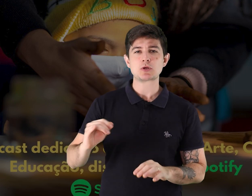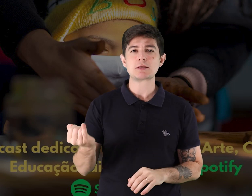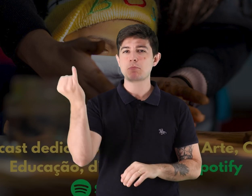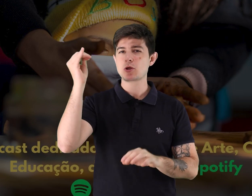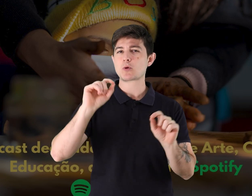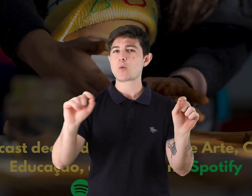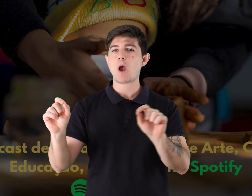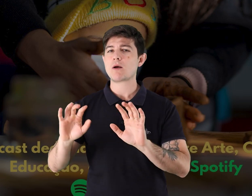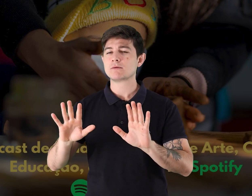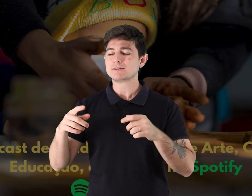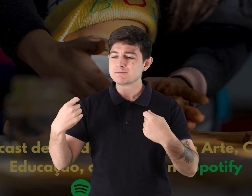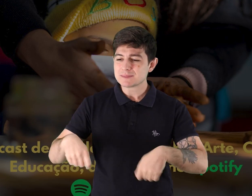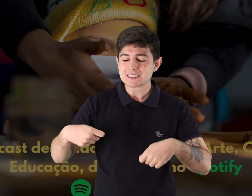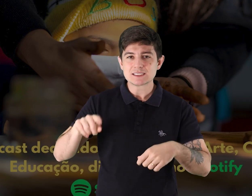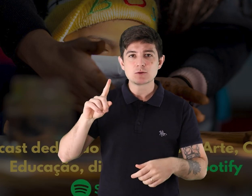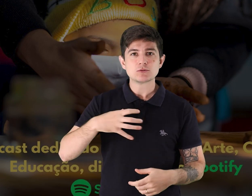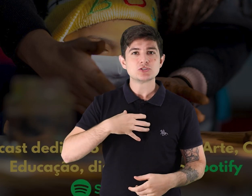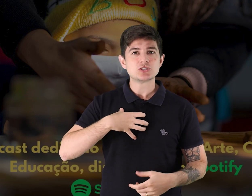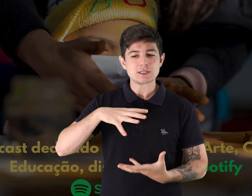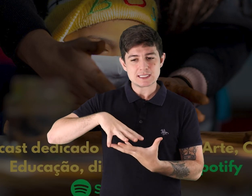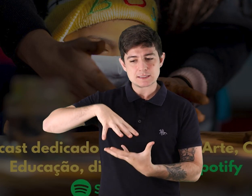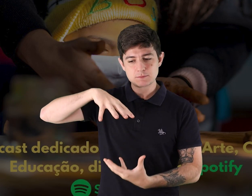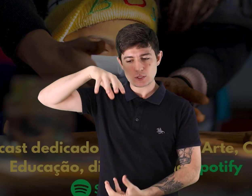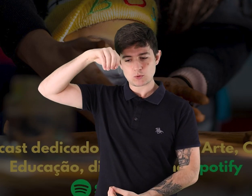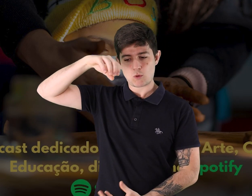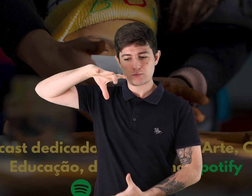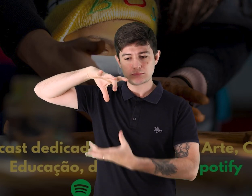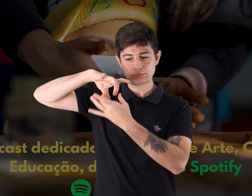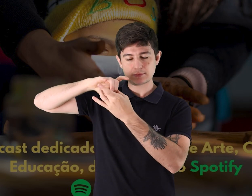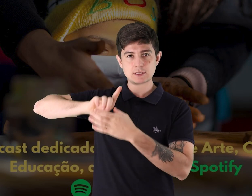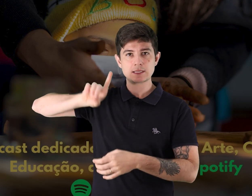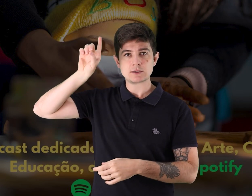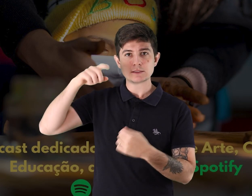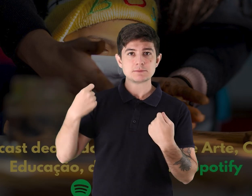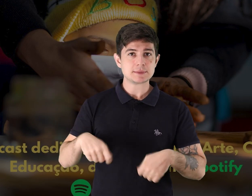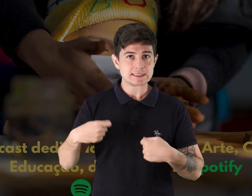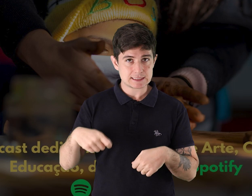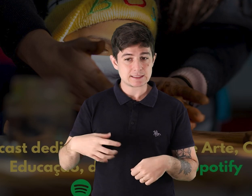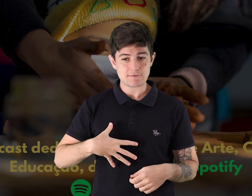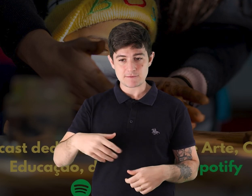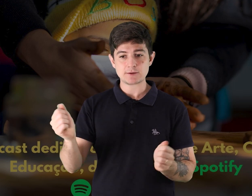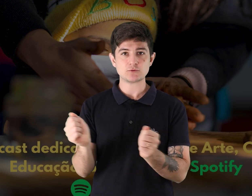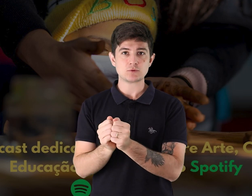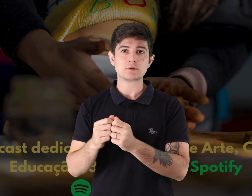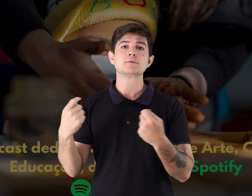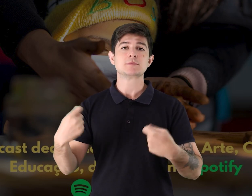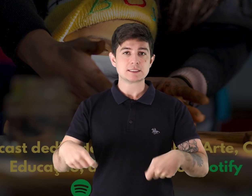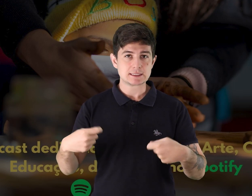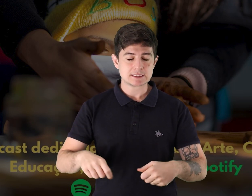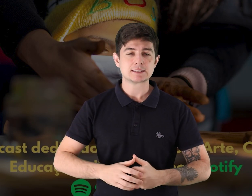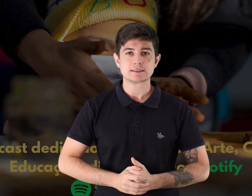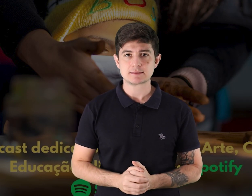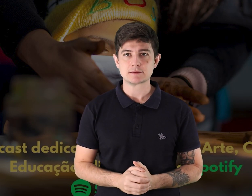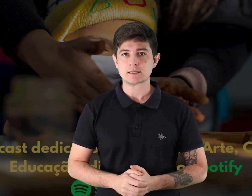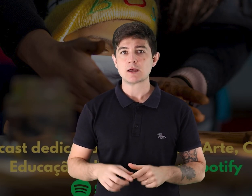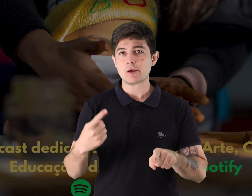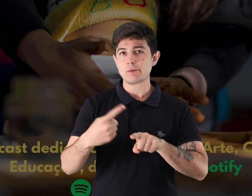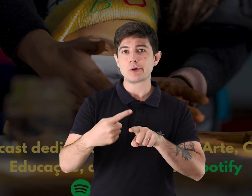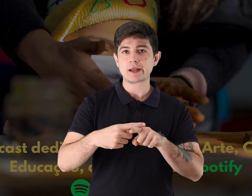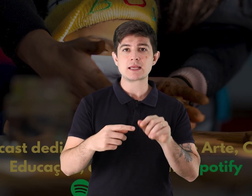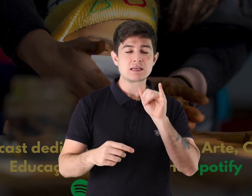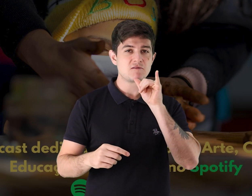independente da sua religião, Patrícia, né? É a importância de uma formação espiritual também para os seus